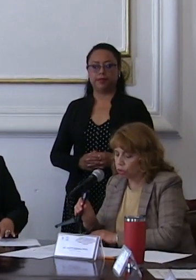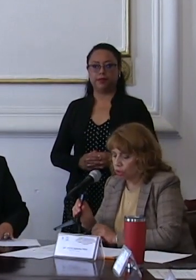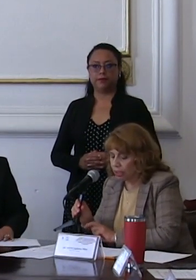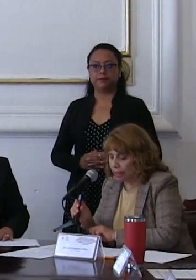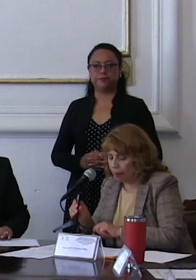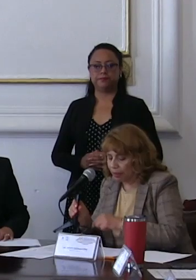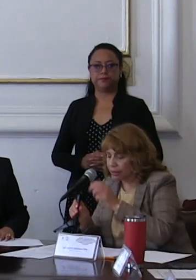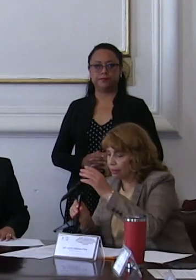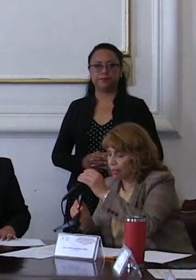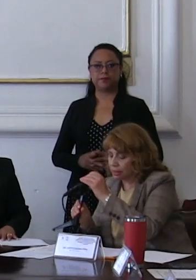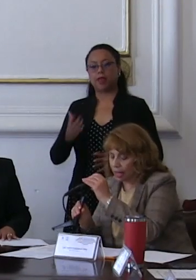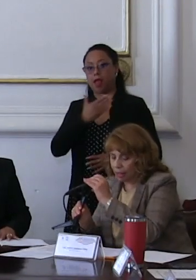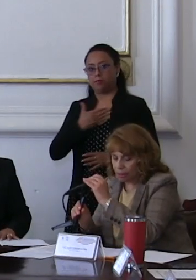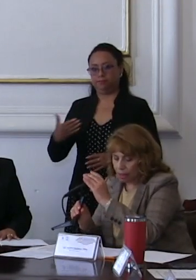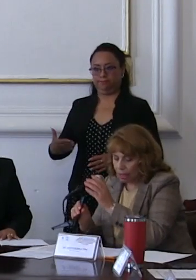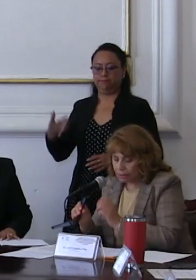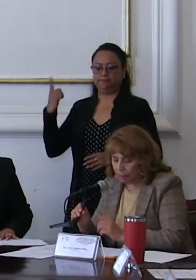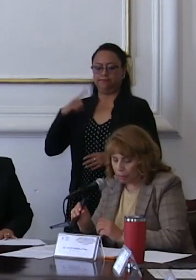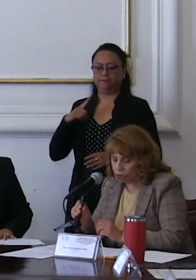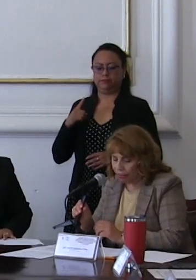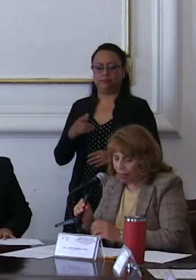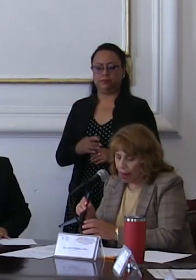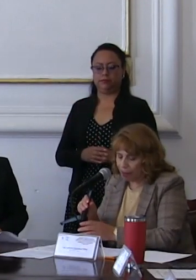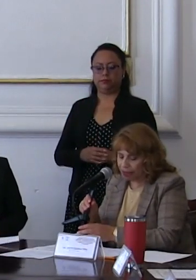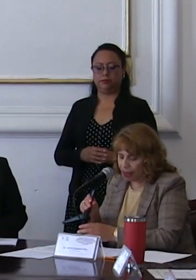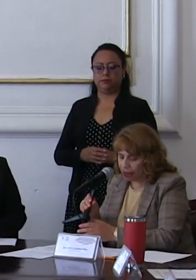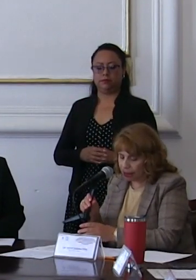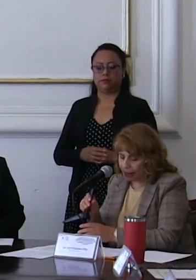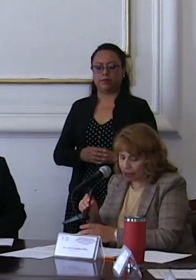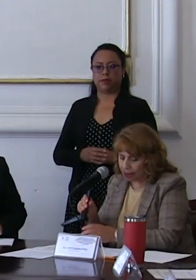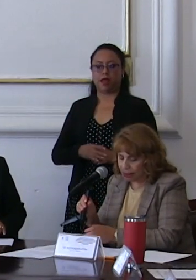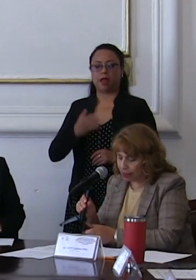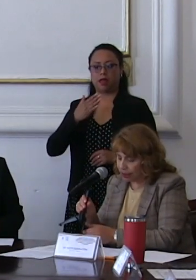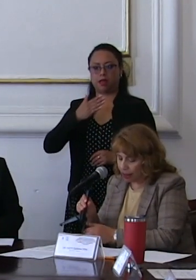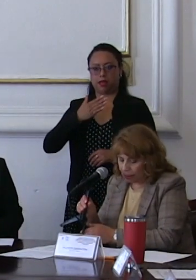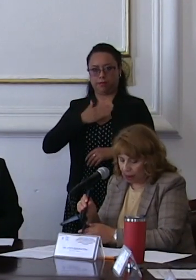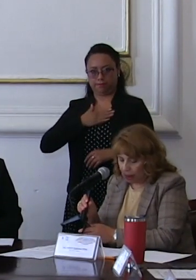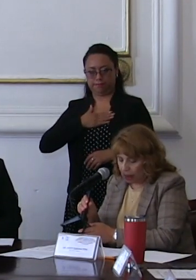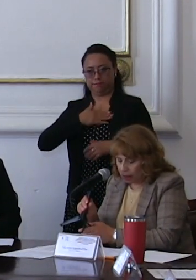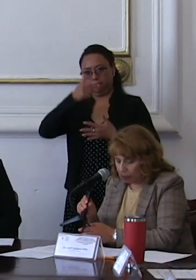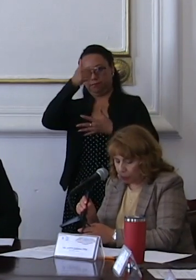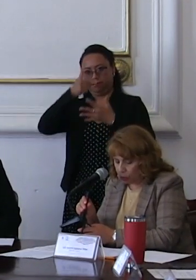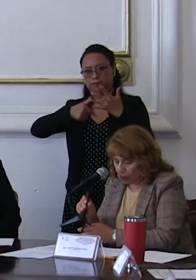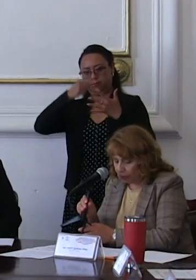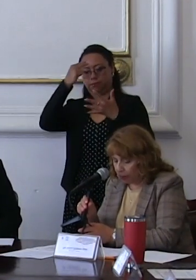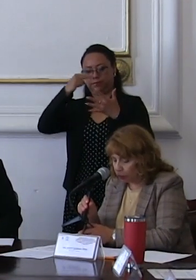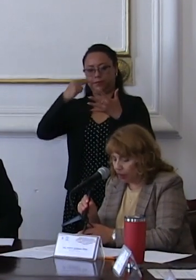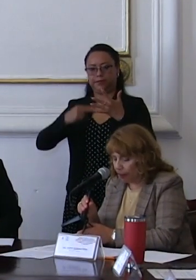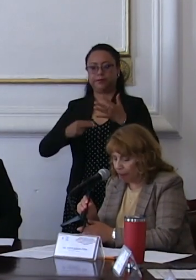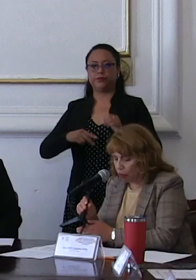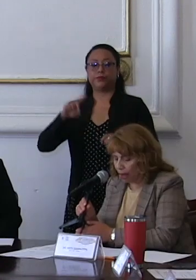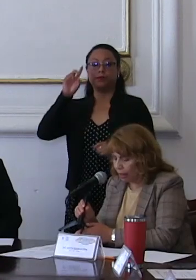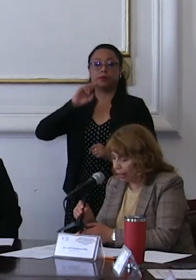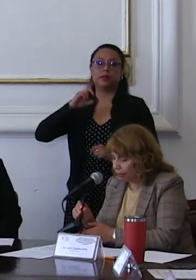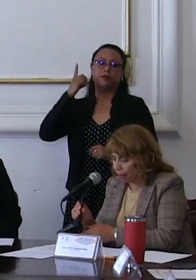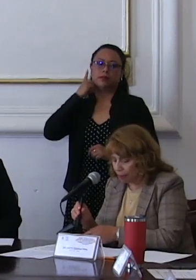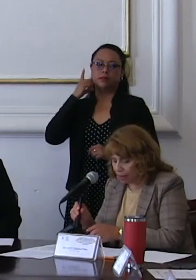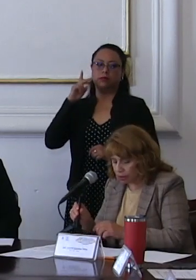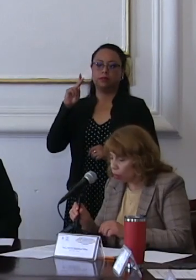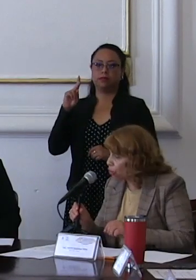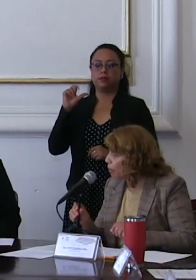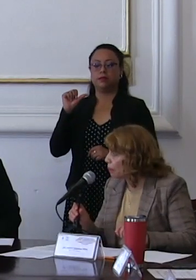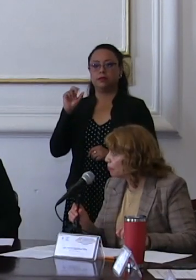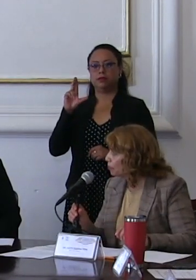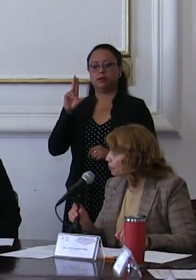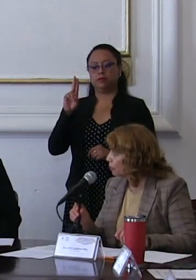Por instrucciones de la Presidencia, se procederá a pasar lista de asistencia. Diputada Paula Alejandra